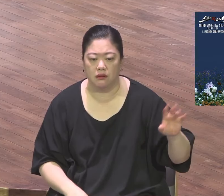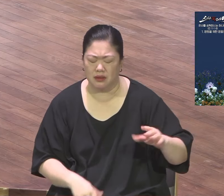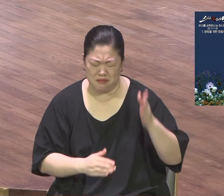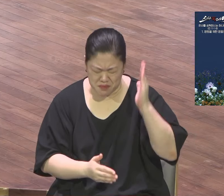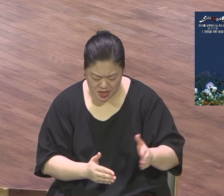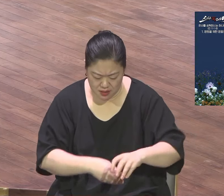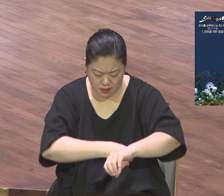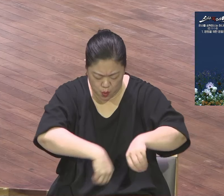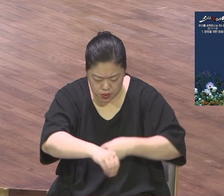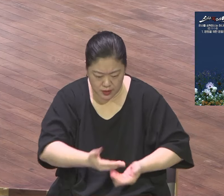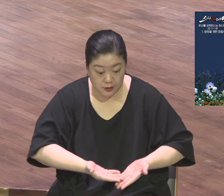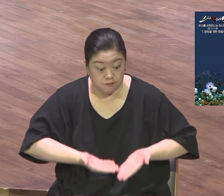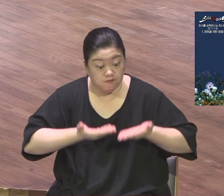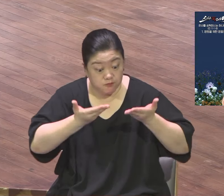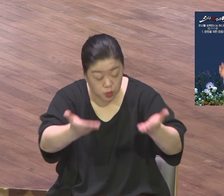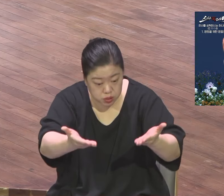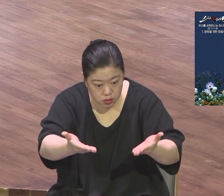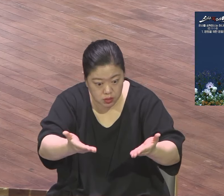예수님이 하신 말씀이에요.